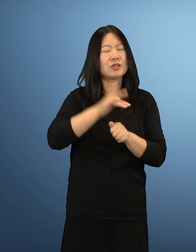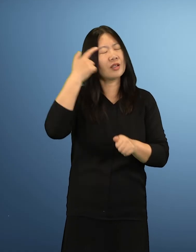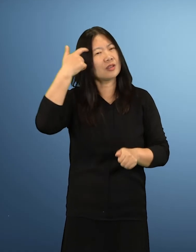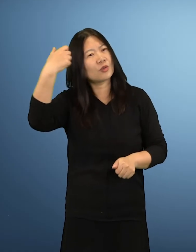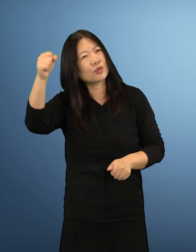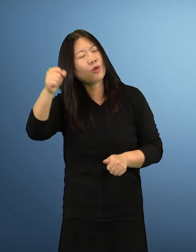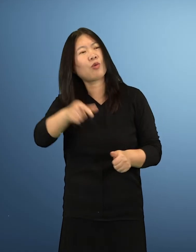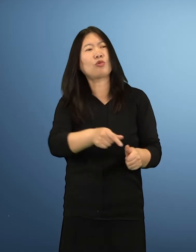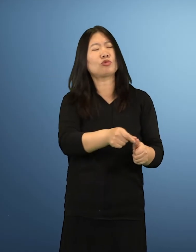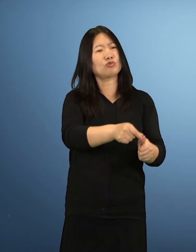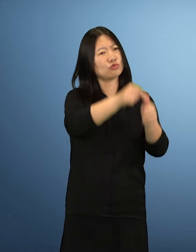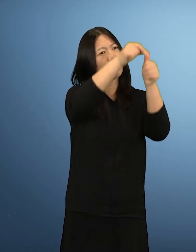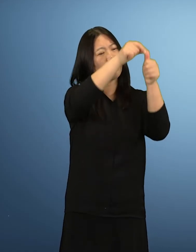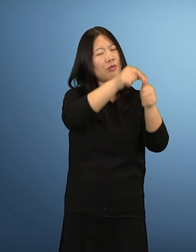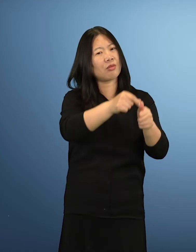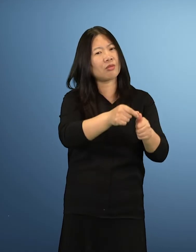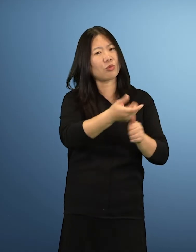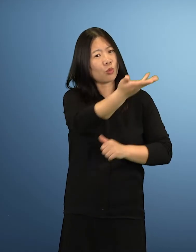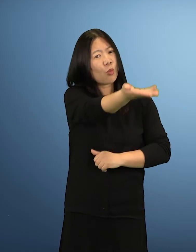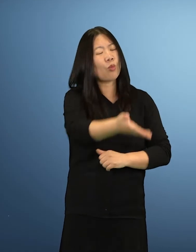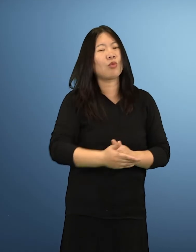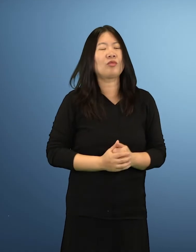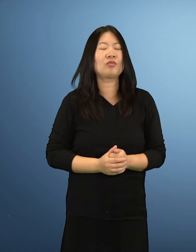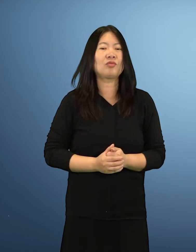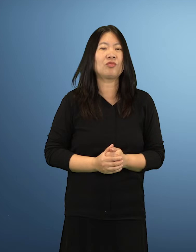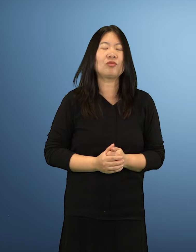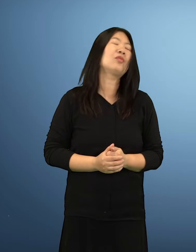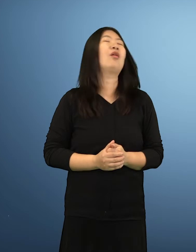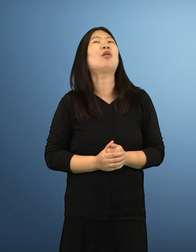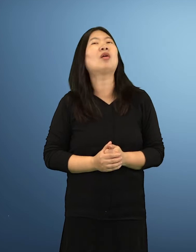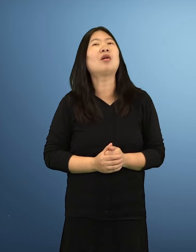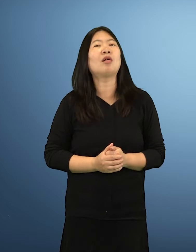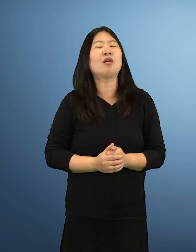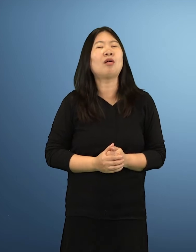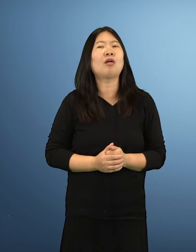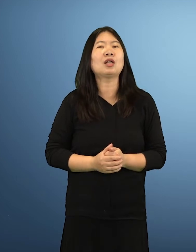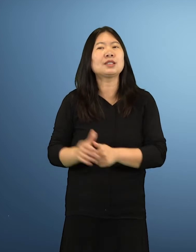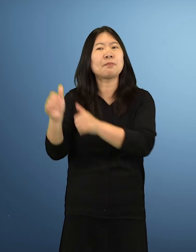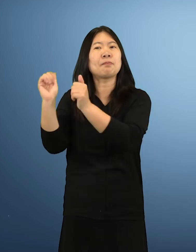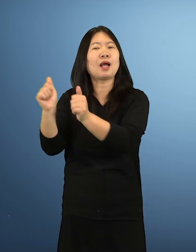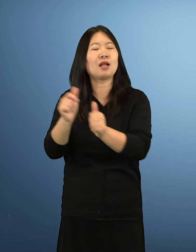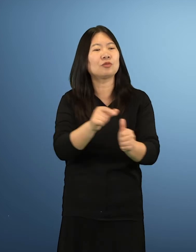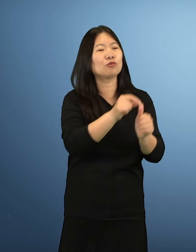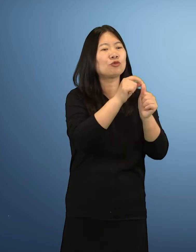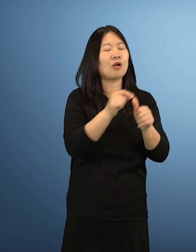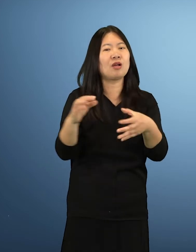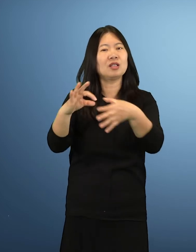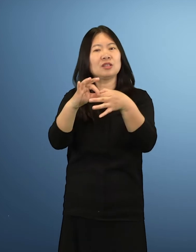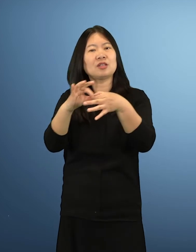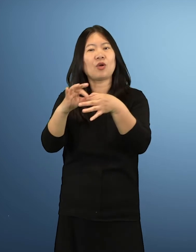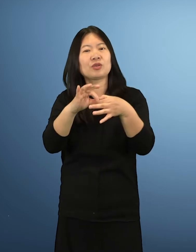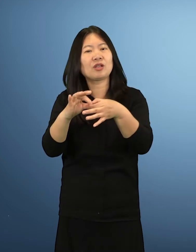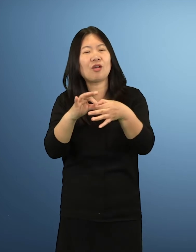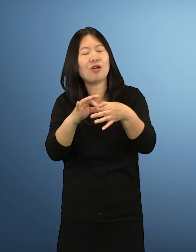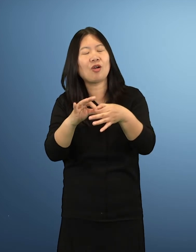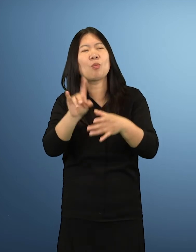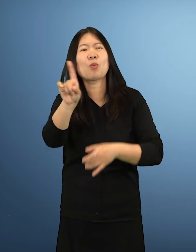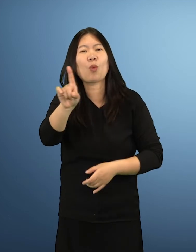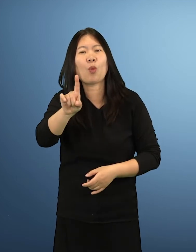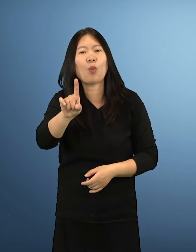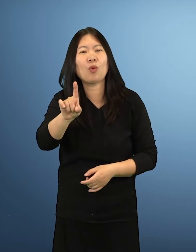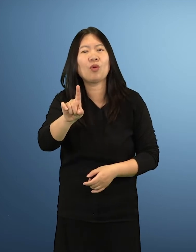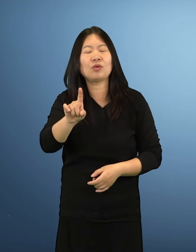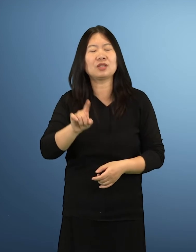여기셔서 구원하신다? 오늘 그 연결고리를 말하고자 하는 게 요엘 선지자의